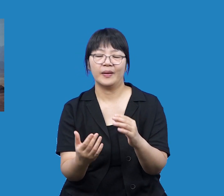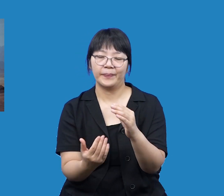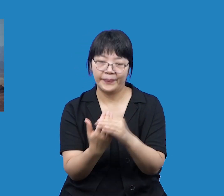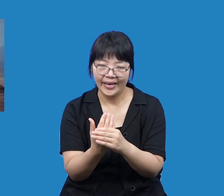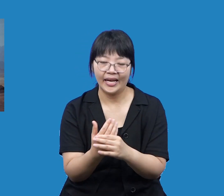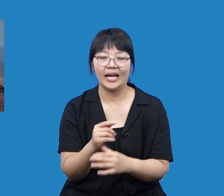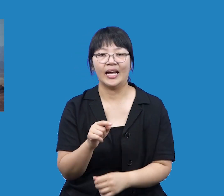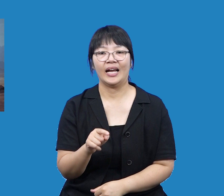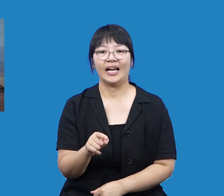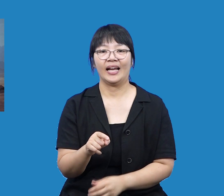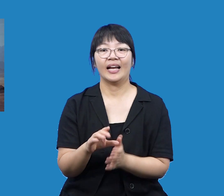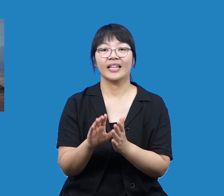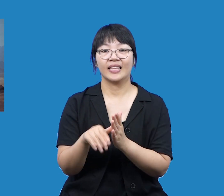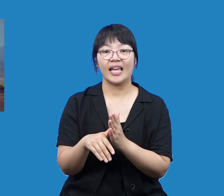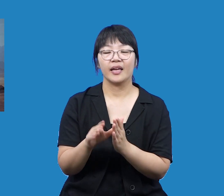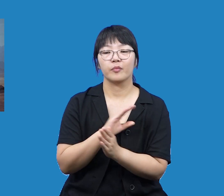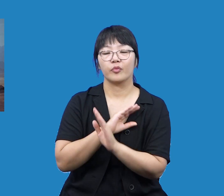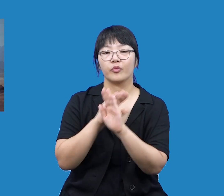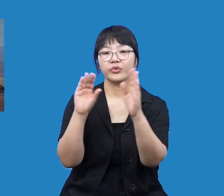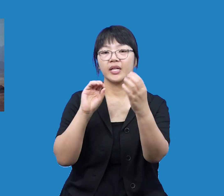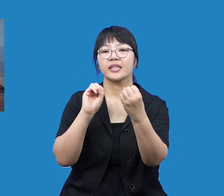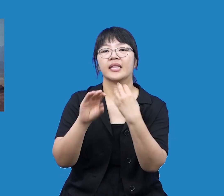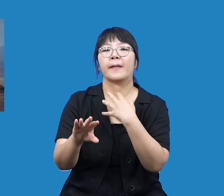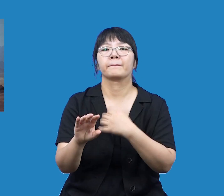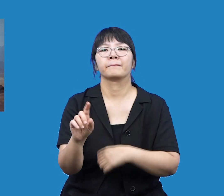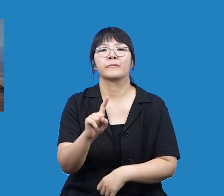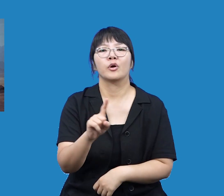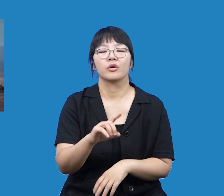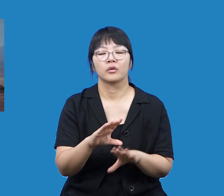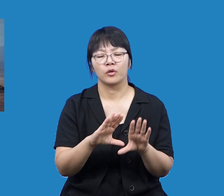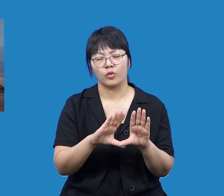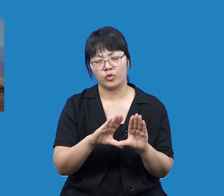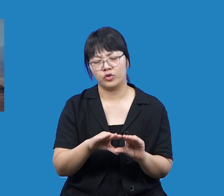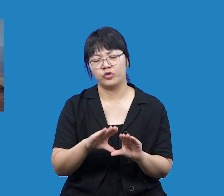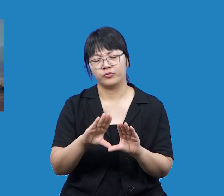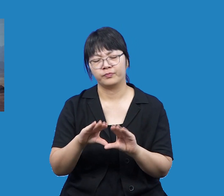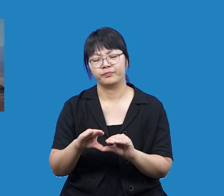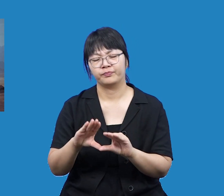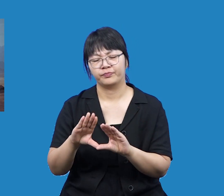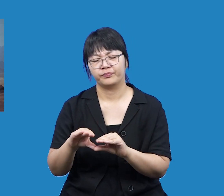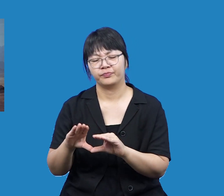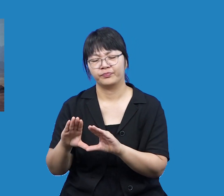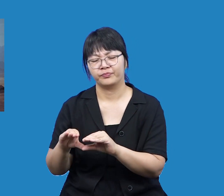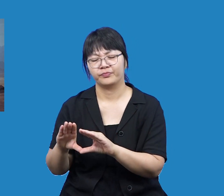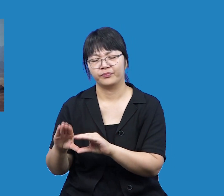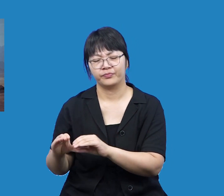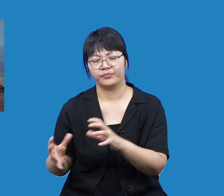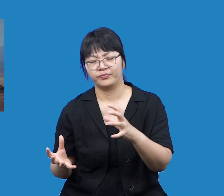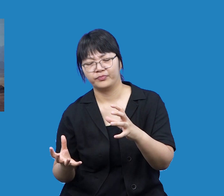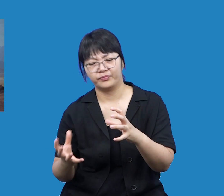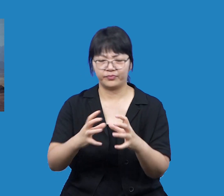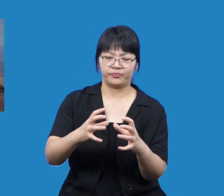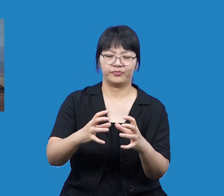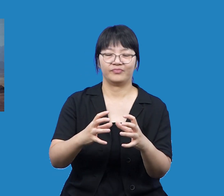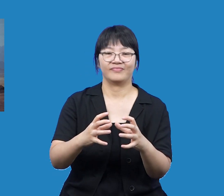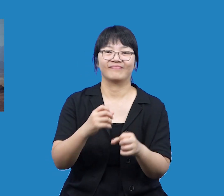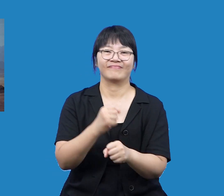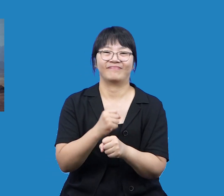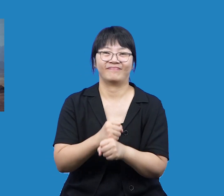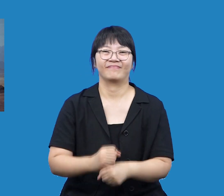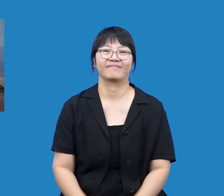극복했을까요? 한마디로 말하면 온유의 리더십으로 극복한 것입니다. 그리고